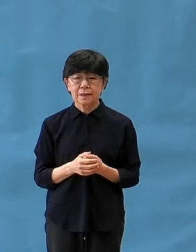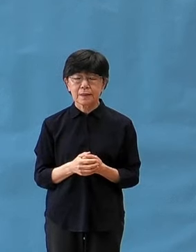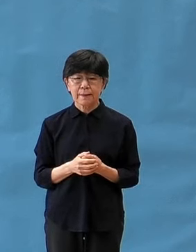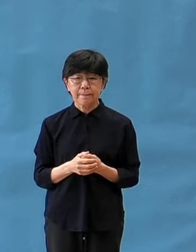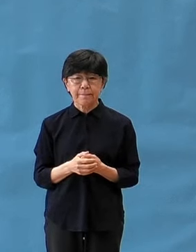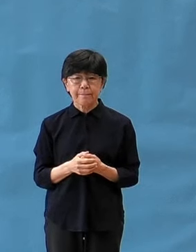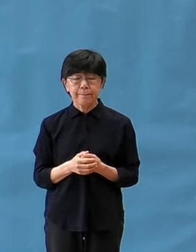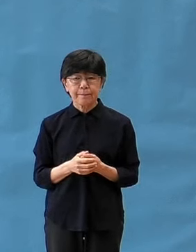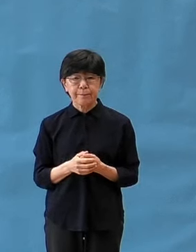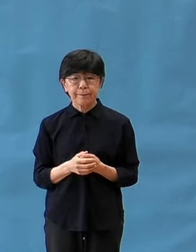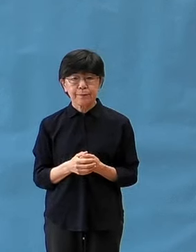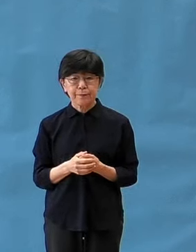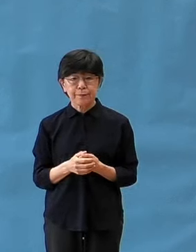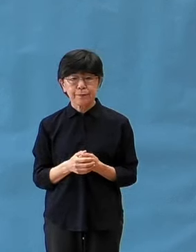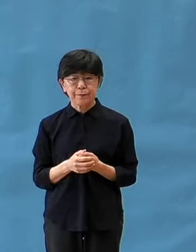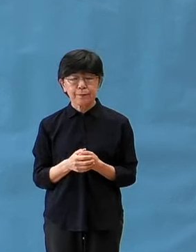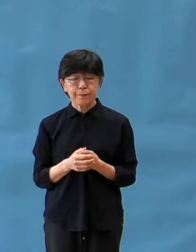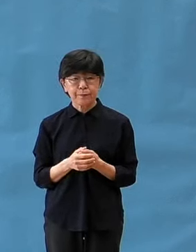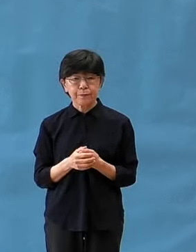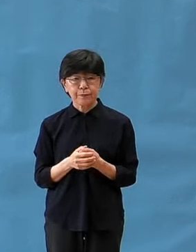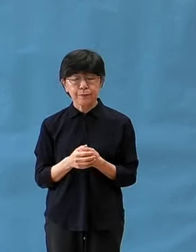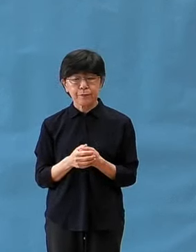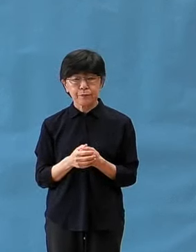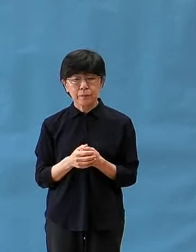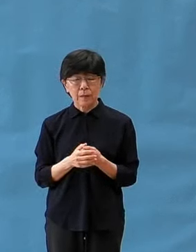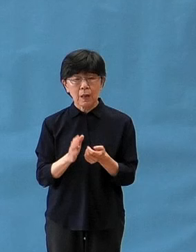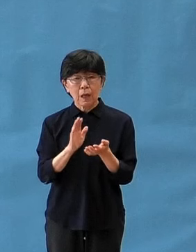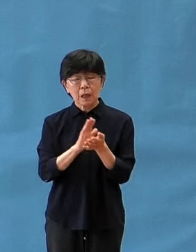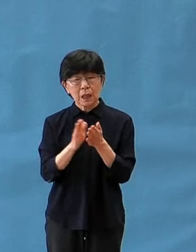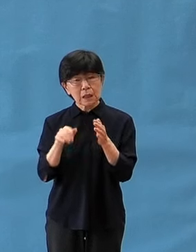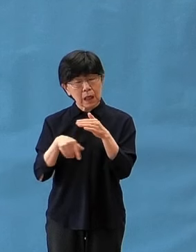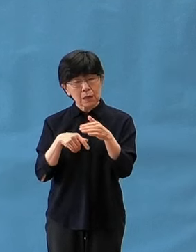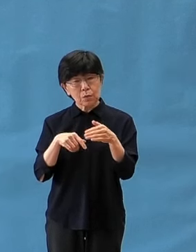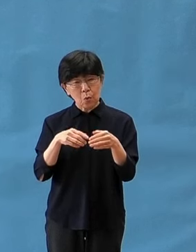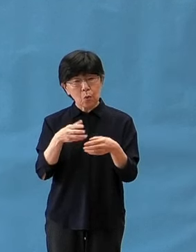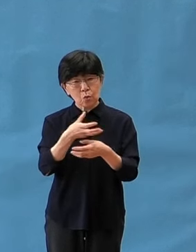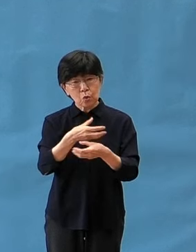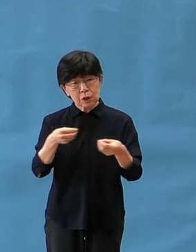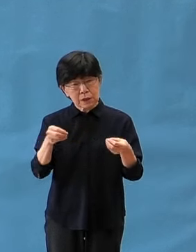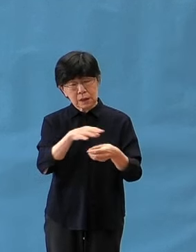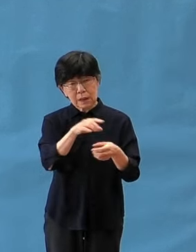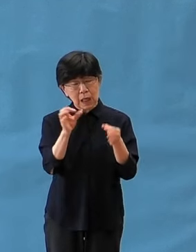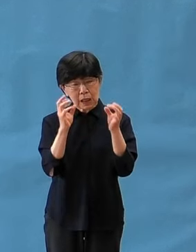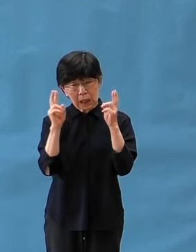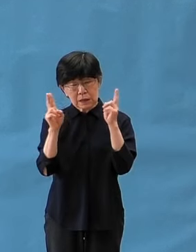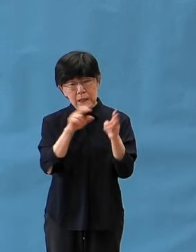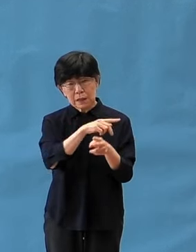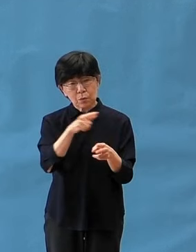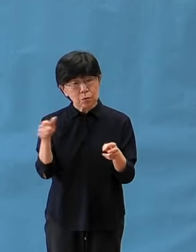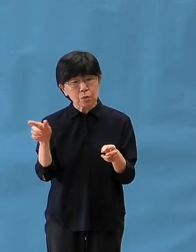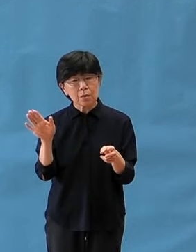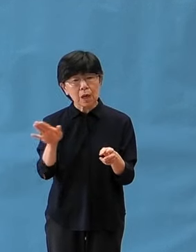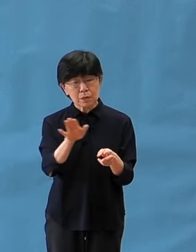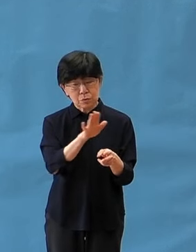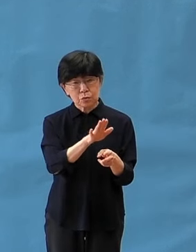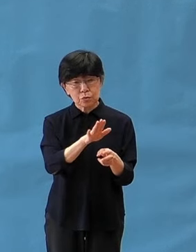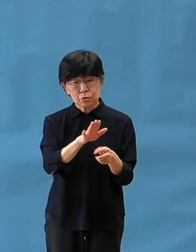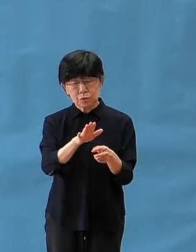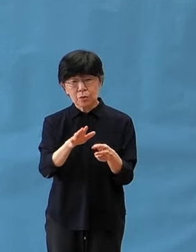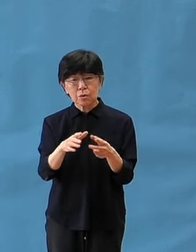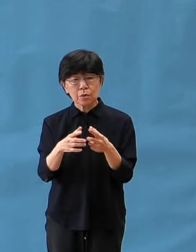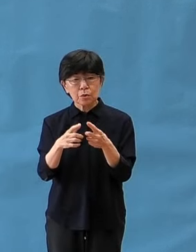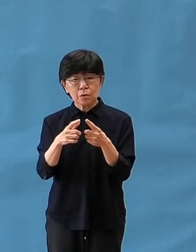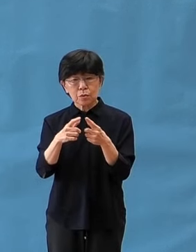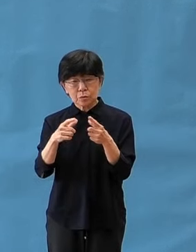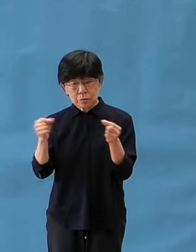わかりました。とはいえ、グループは県内の取引先の裾野が広くて、県が採択を受けた国の地方大学